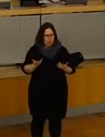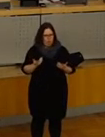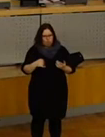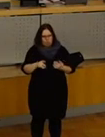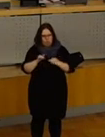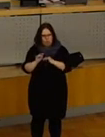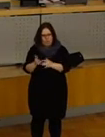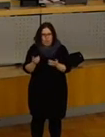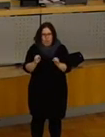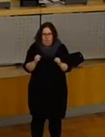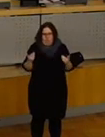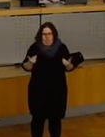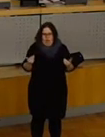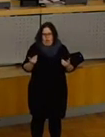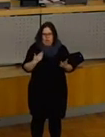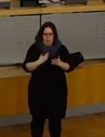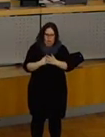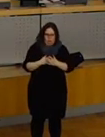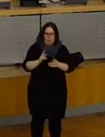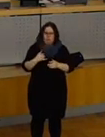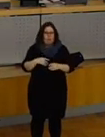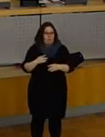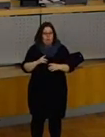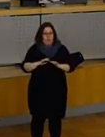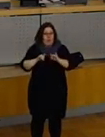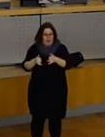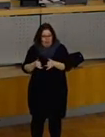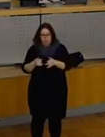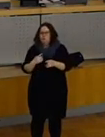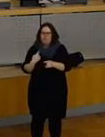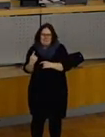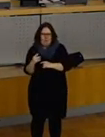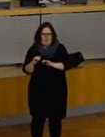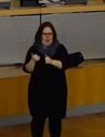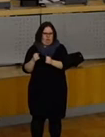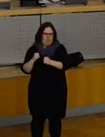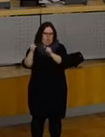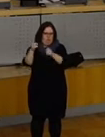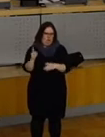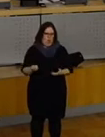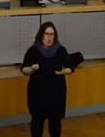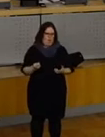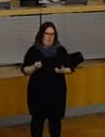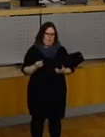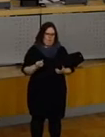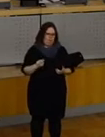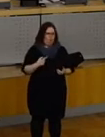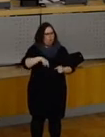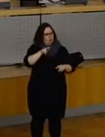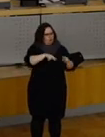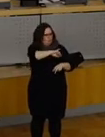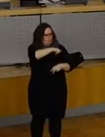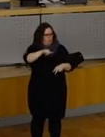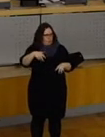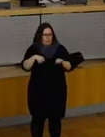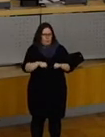die menschen dort im sinne des prinzips hilfe zur selbsthilfe und da haben wir dann schon eben verschiedene projekte gesehen